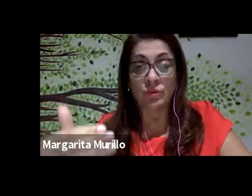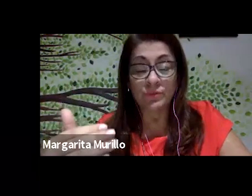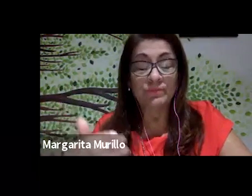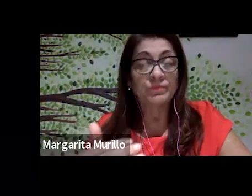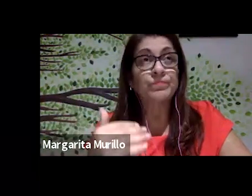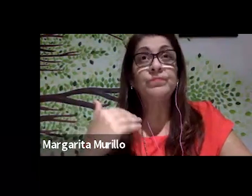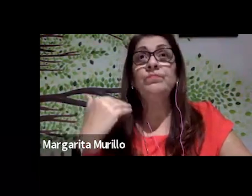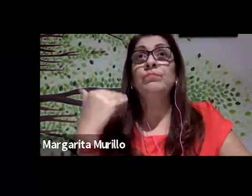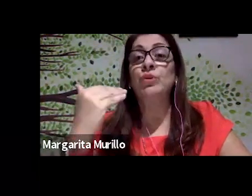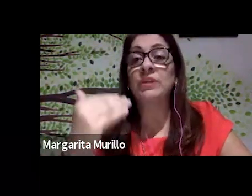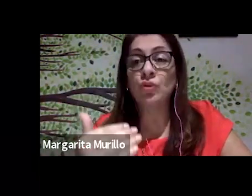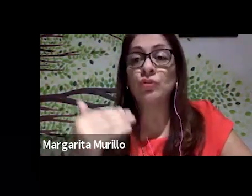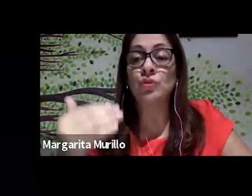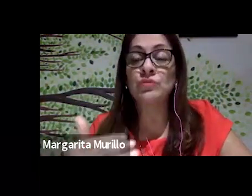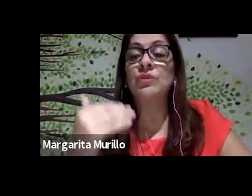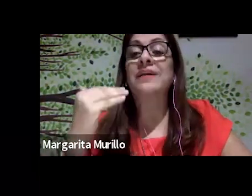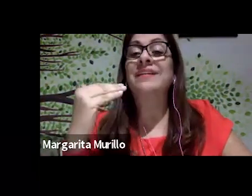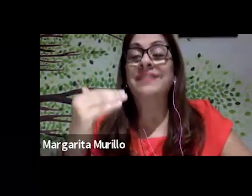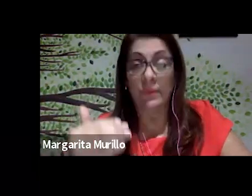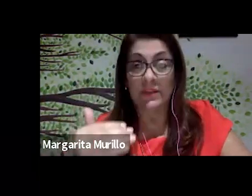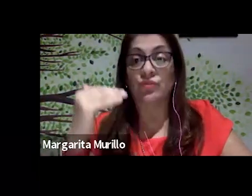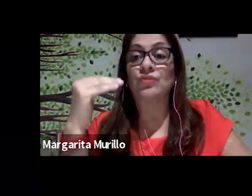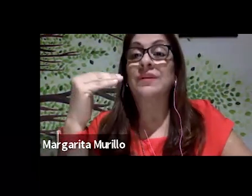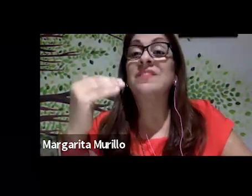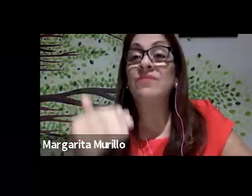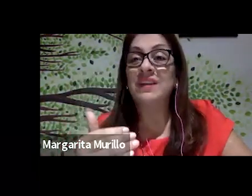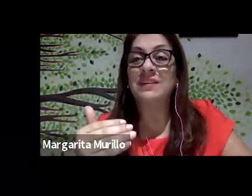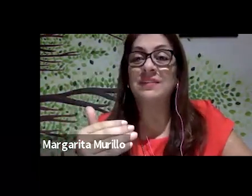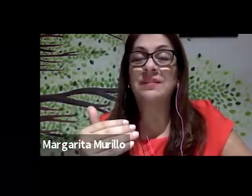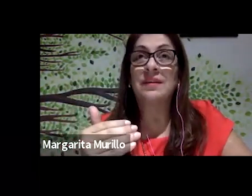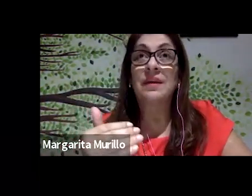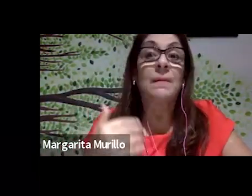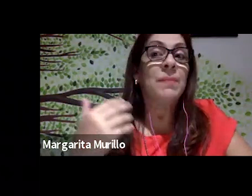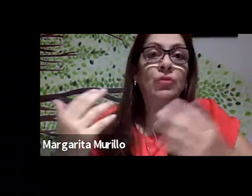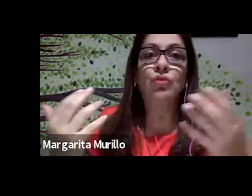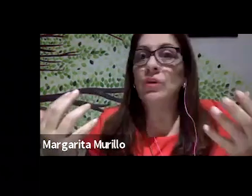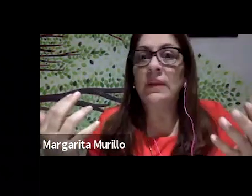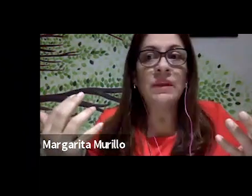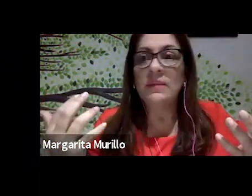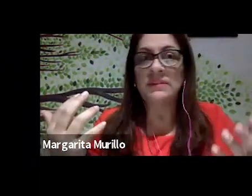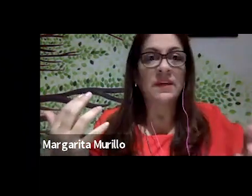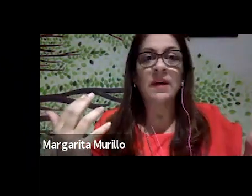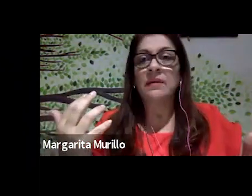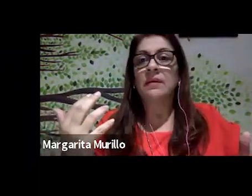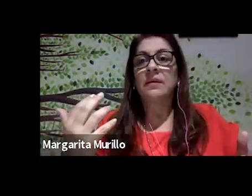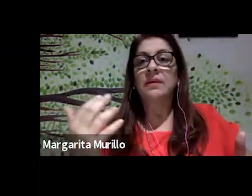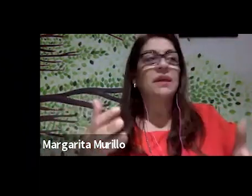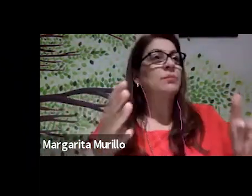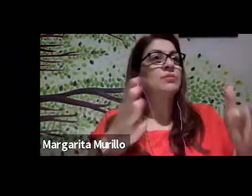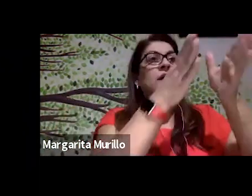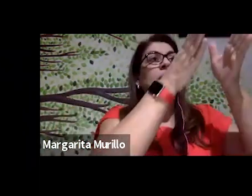aquí con vos porque todos somos diversos diferentes pero no toleramos la diversidad